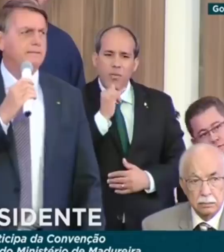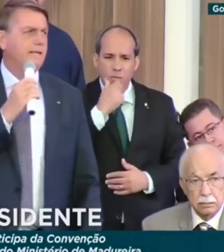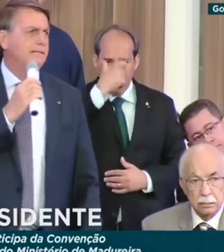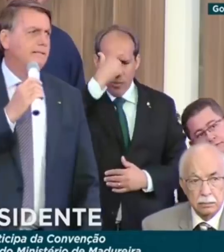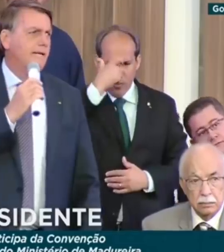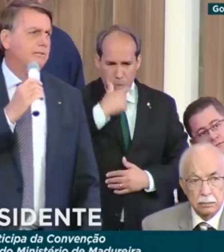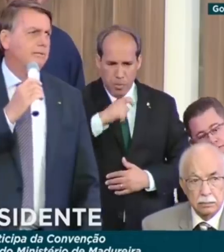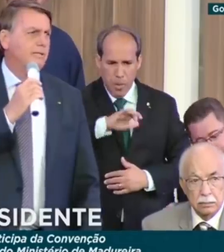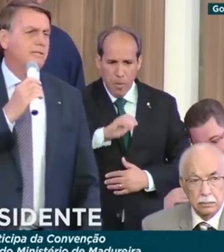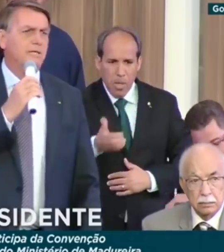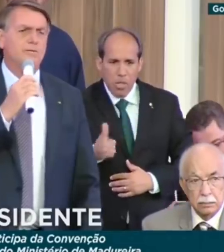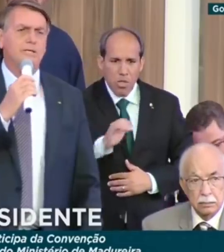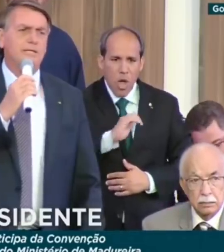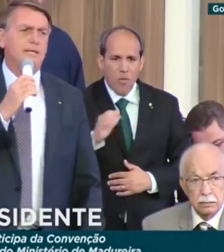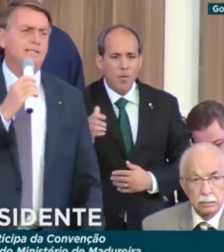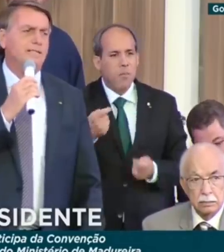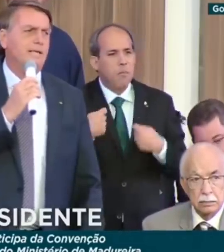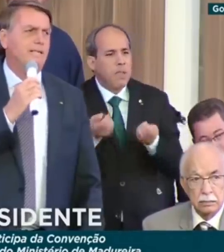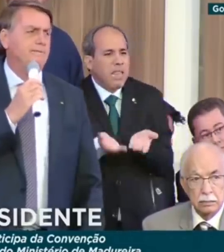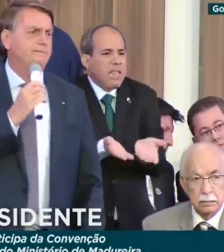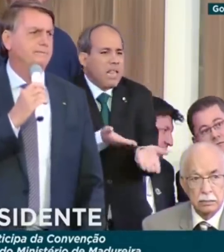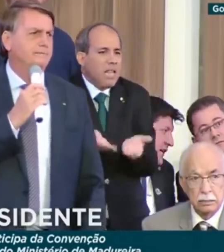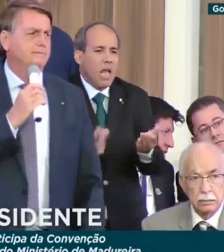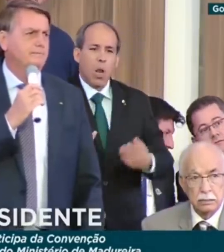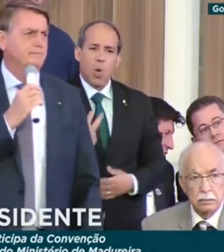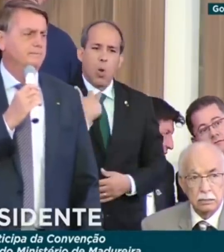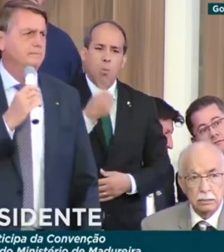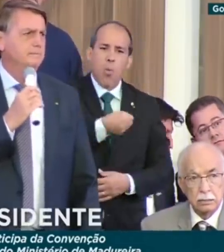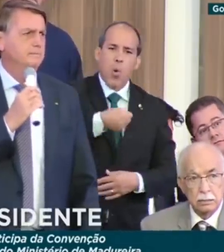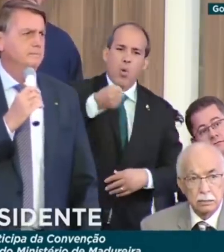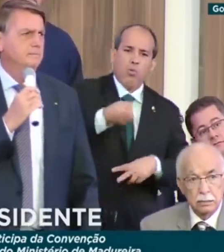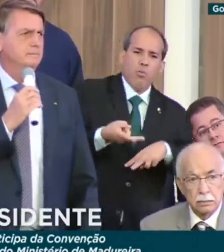ser tratado e não encarcerado.